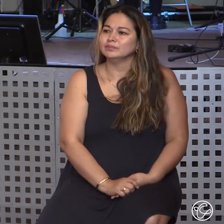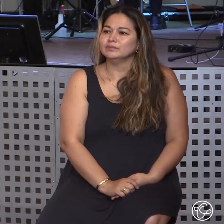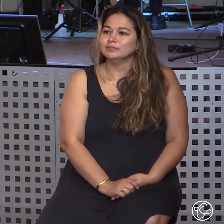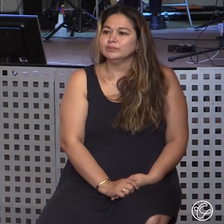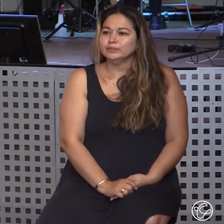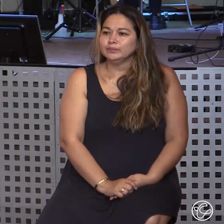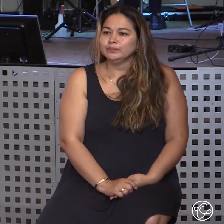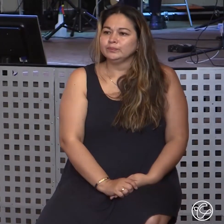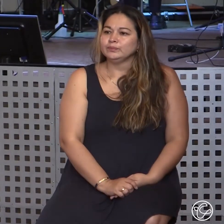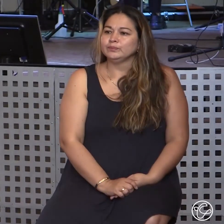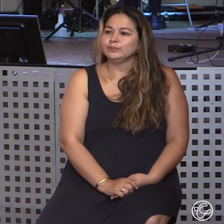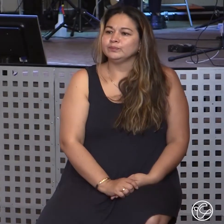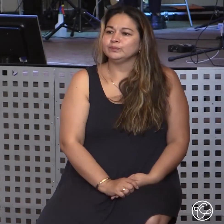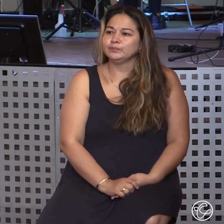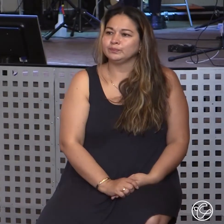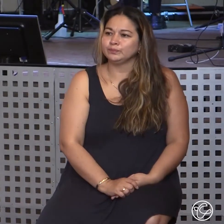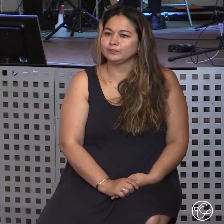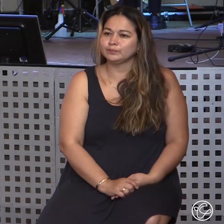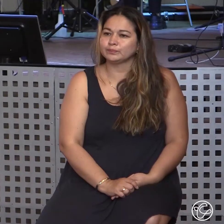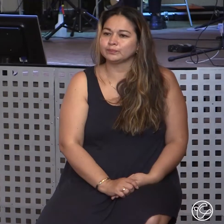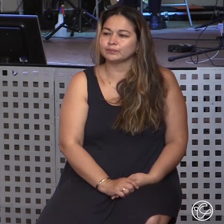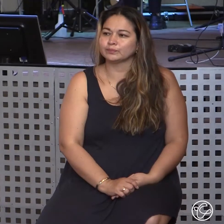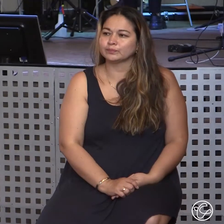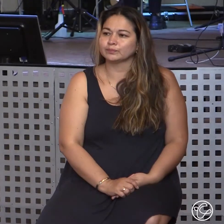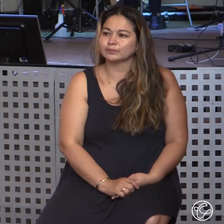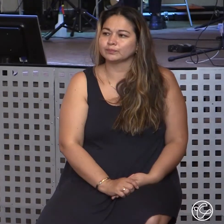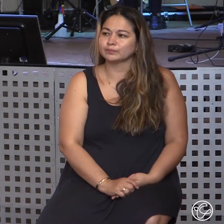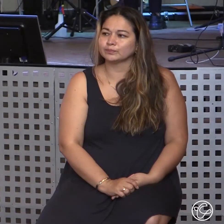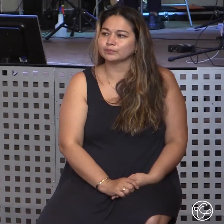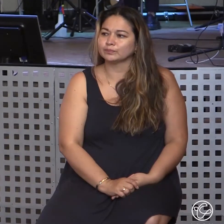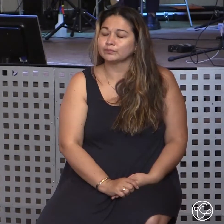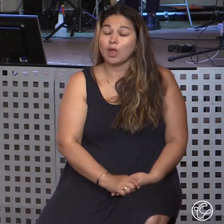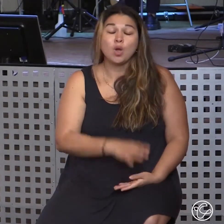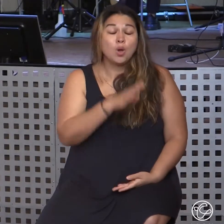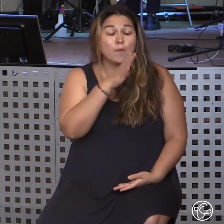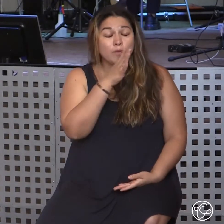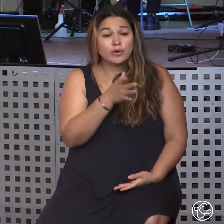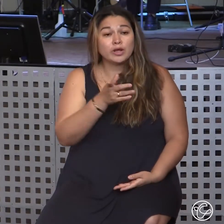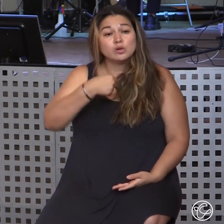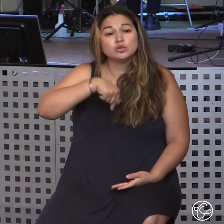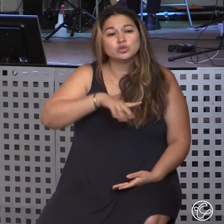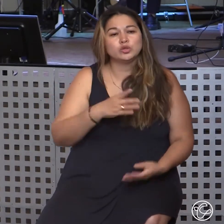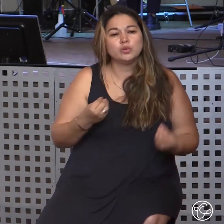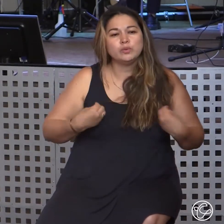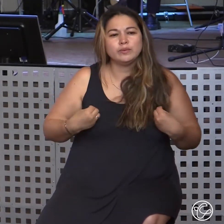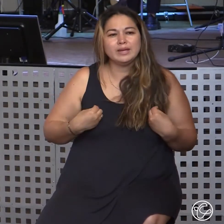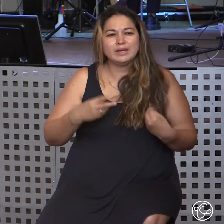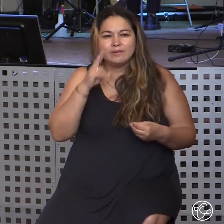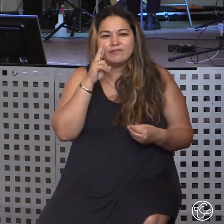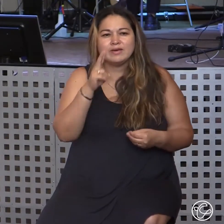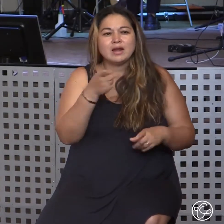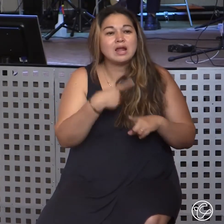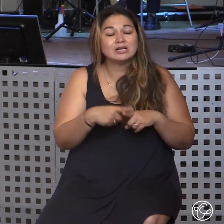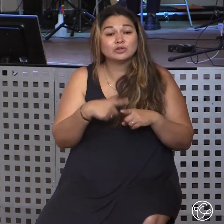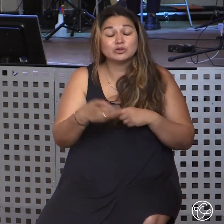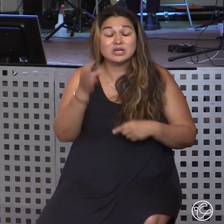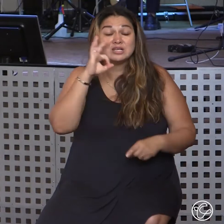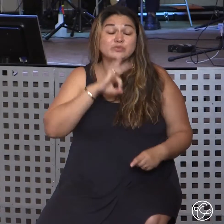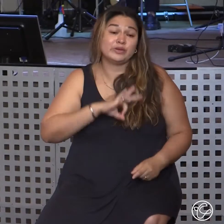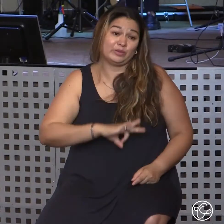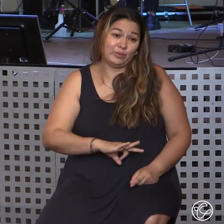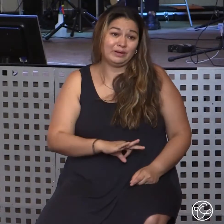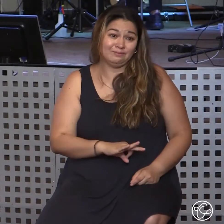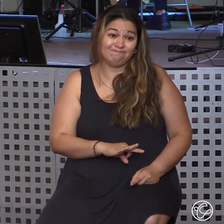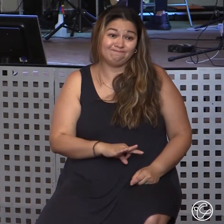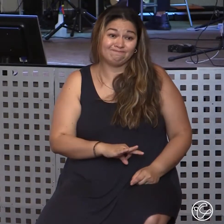Jesucristo. Veían solo lo natural. Este es hijo de José y de María, son sus hermanos, tal. No es él. No veían